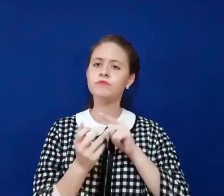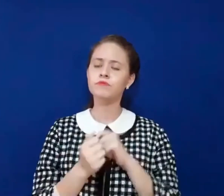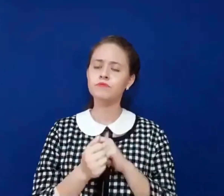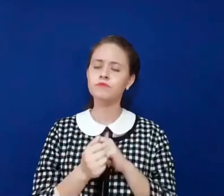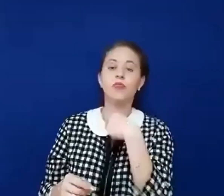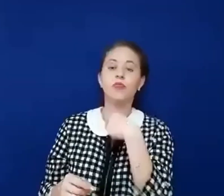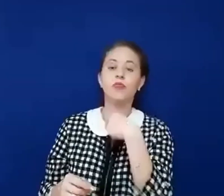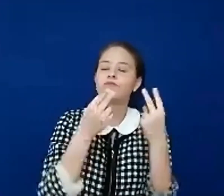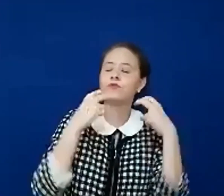né?